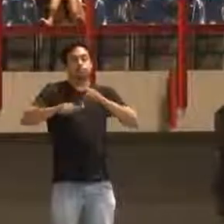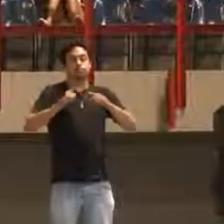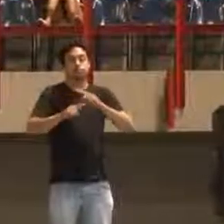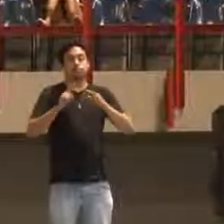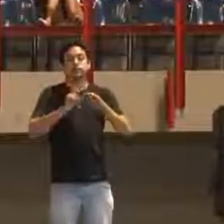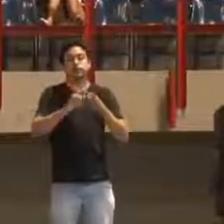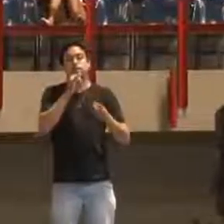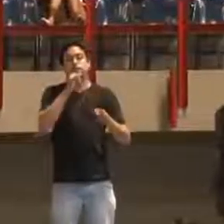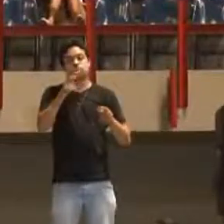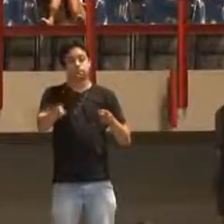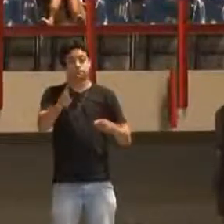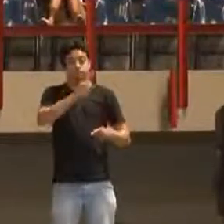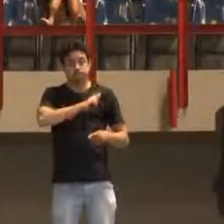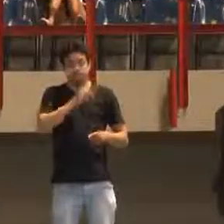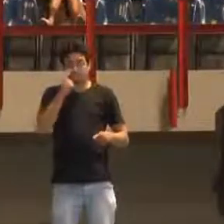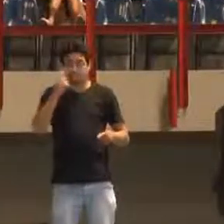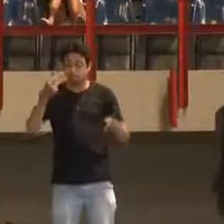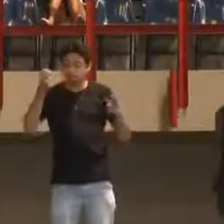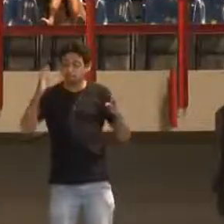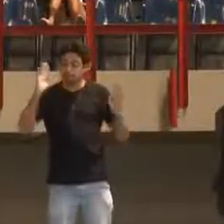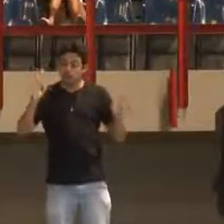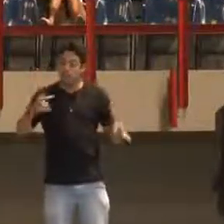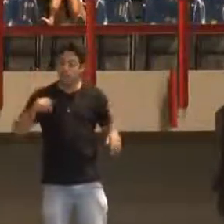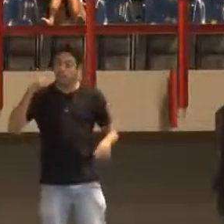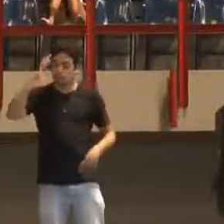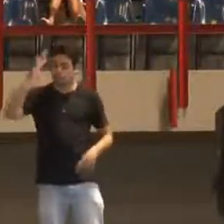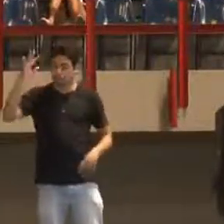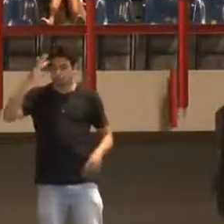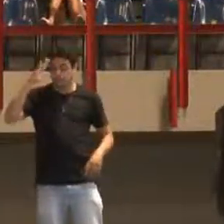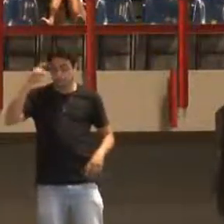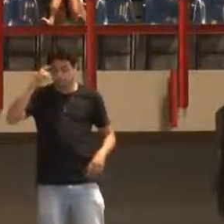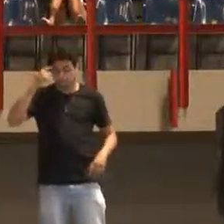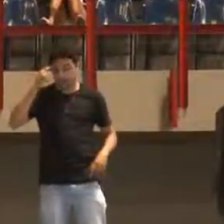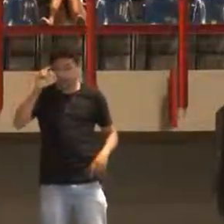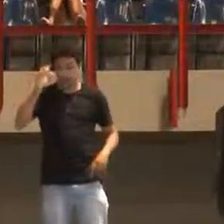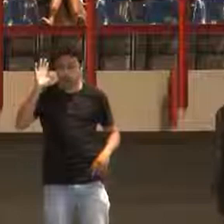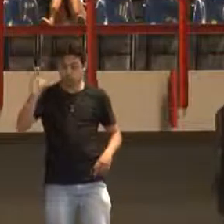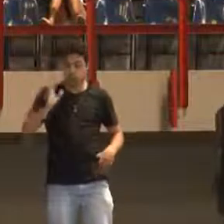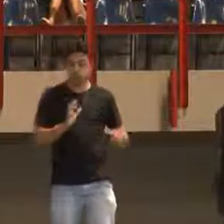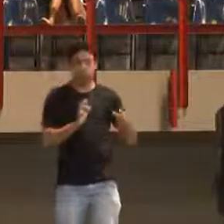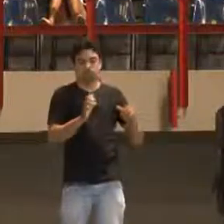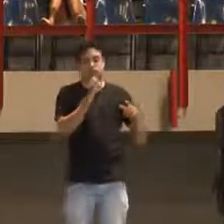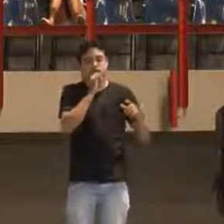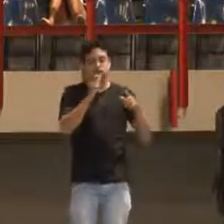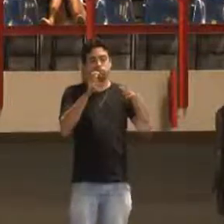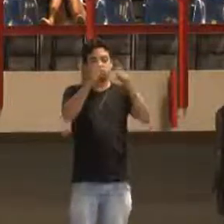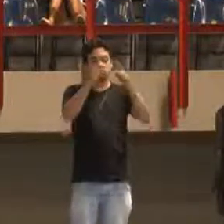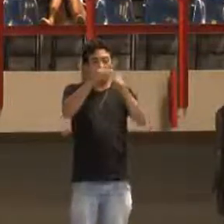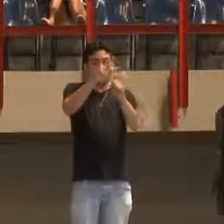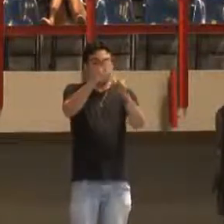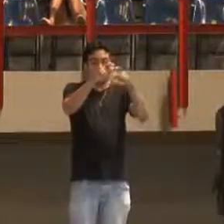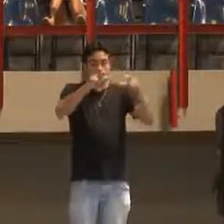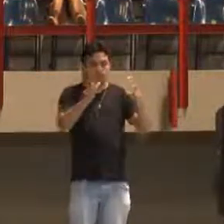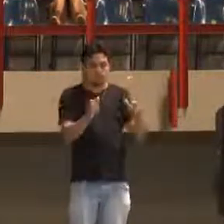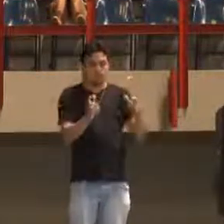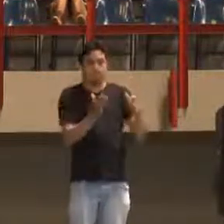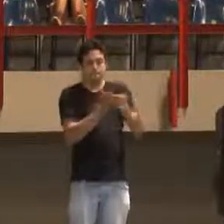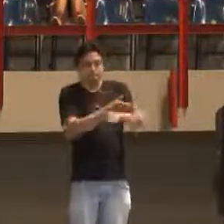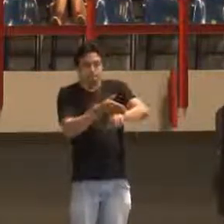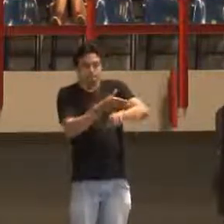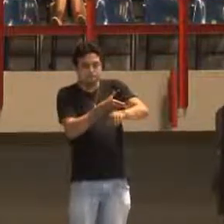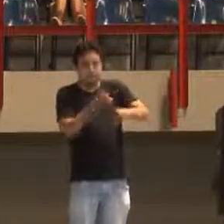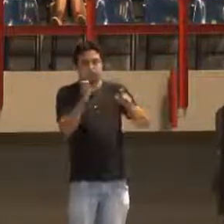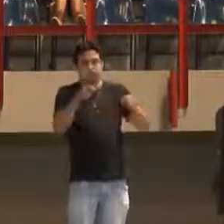diga o seguinte, preste atenção no detalhe. Suponha que esse fundo seja branco. Se o fundo for branco, será